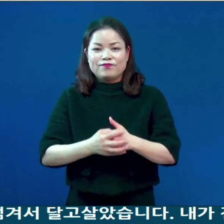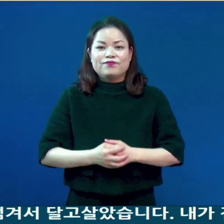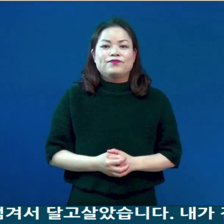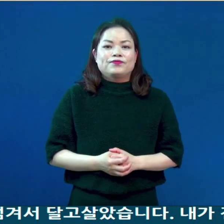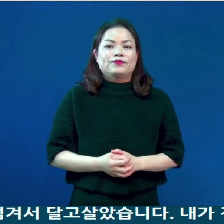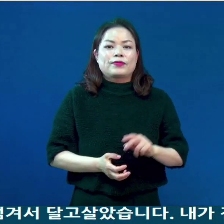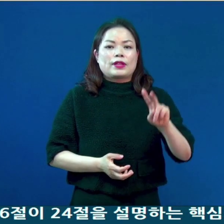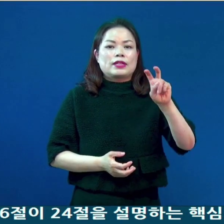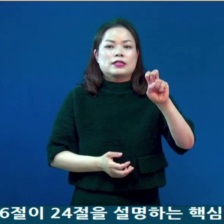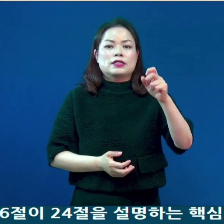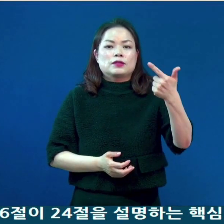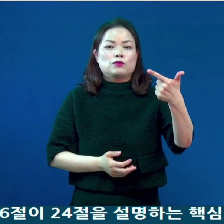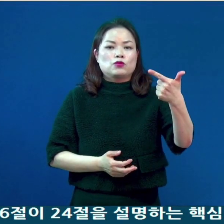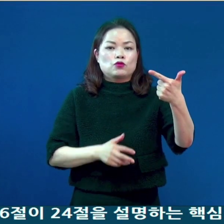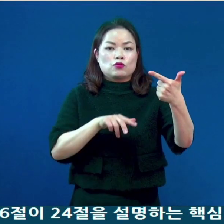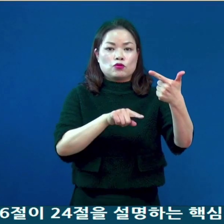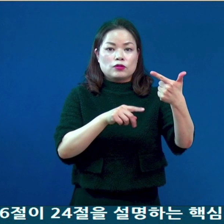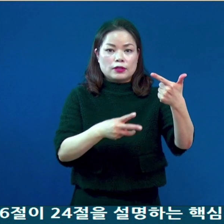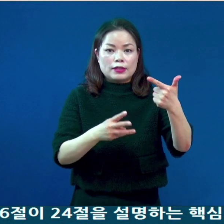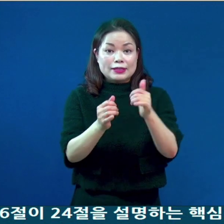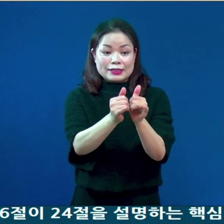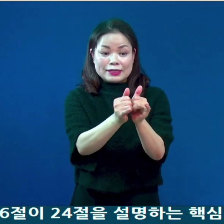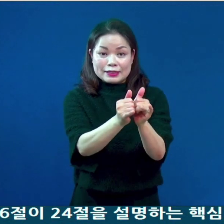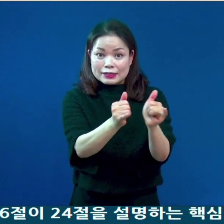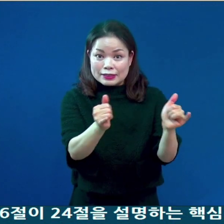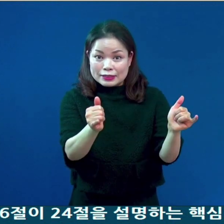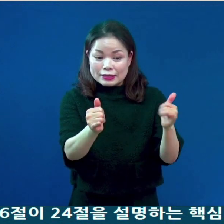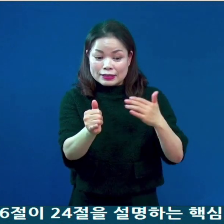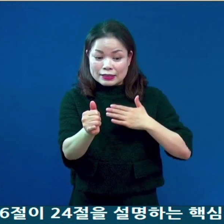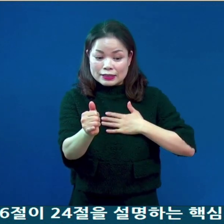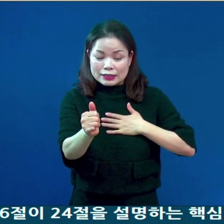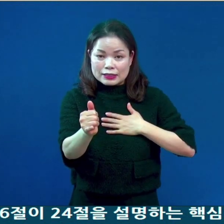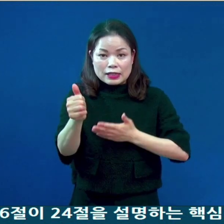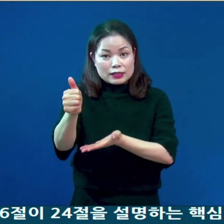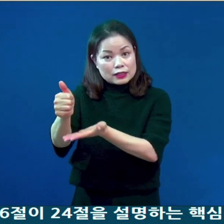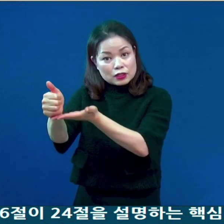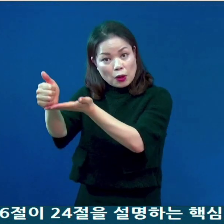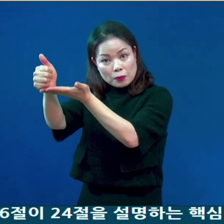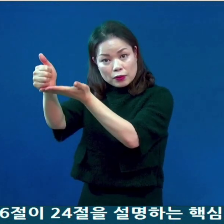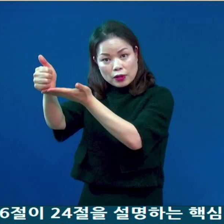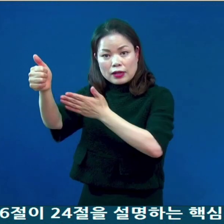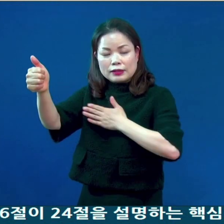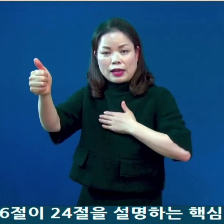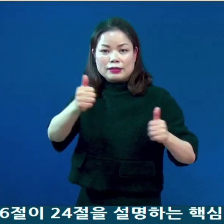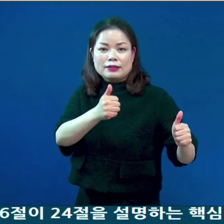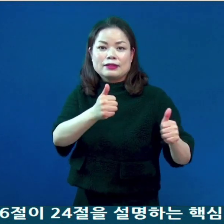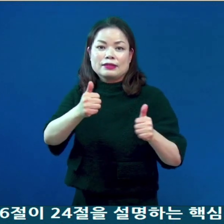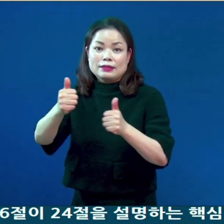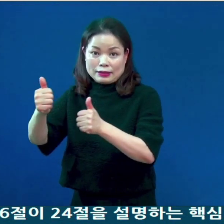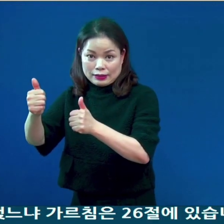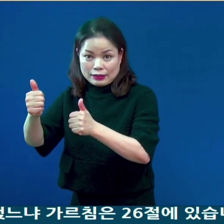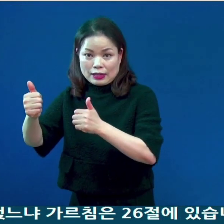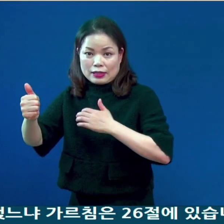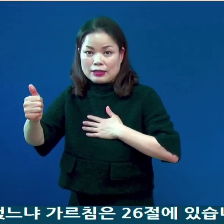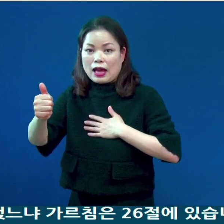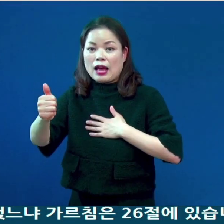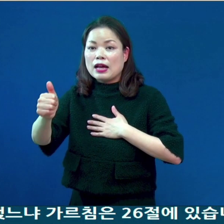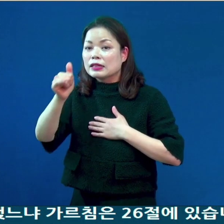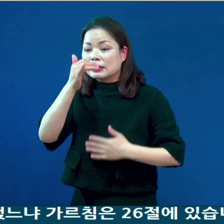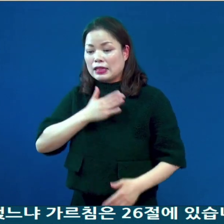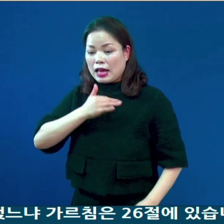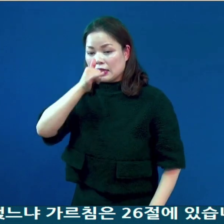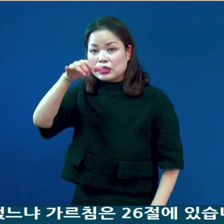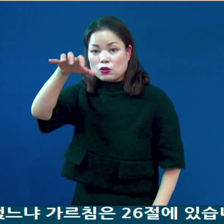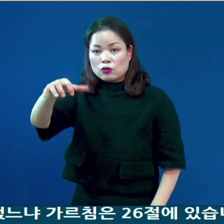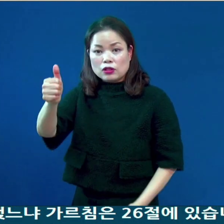하겠습니다. 26절 읽습니다. 사람이 나를 섬기려면 나를 따르라. 나 있는 곳에